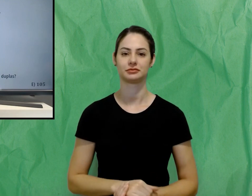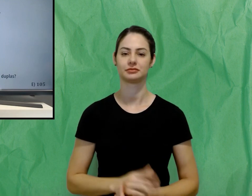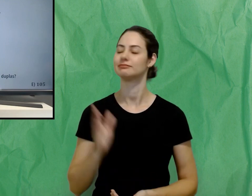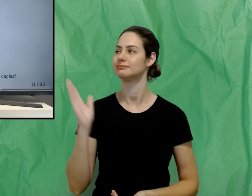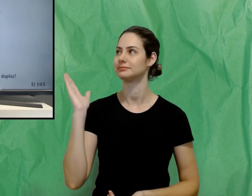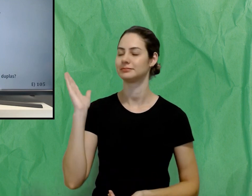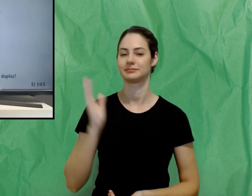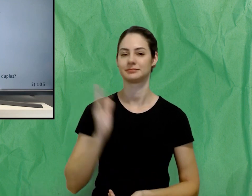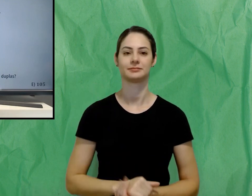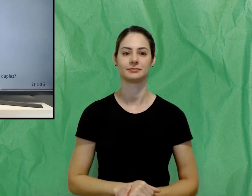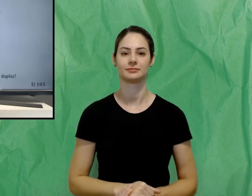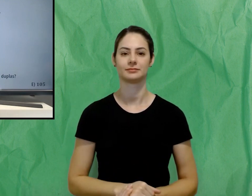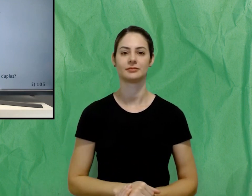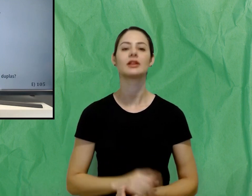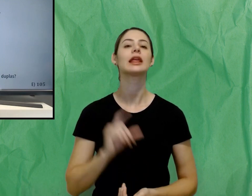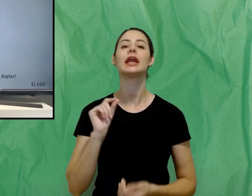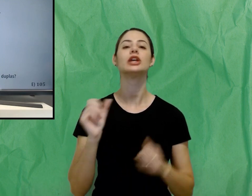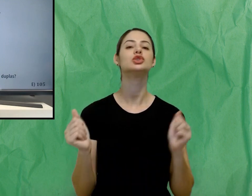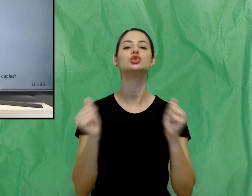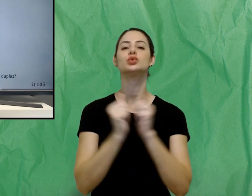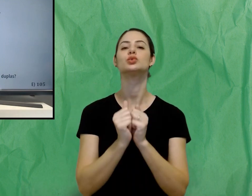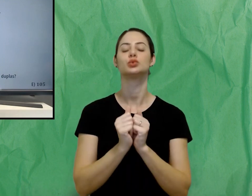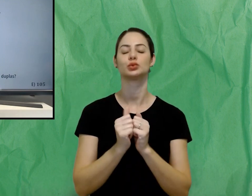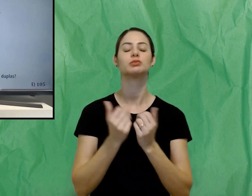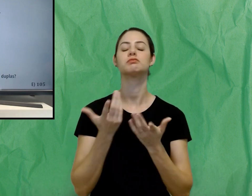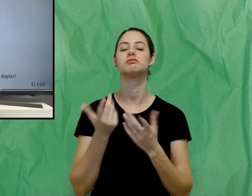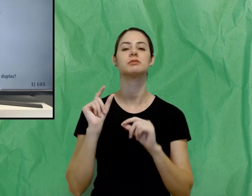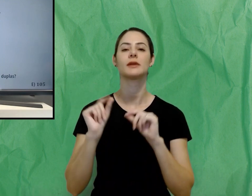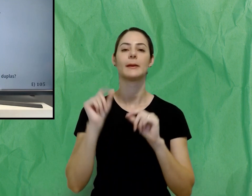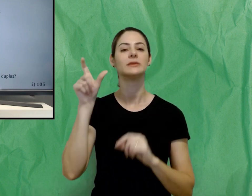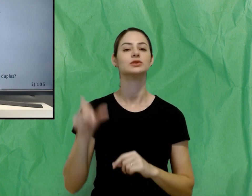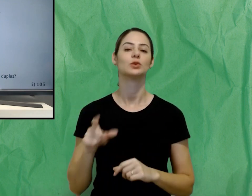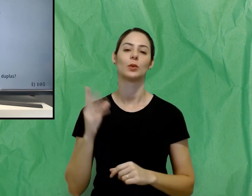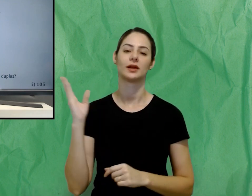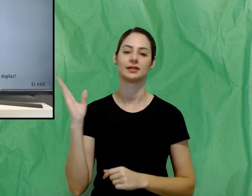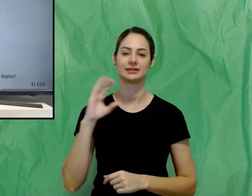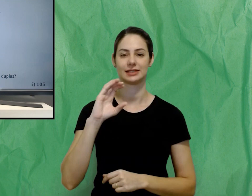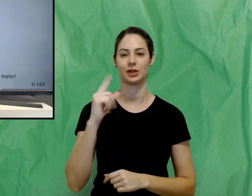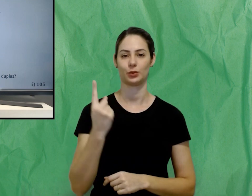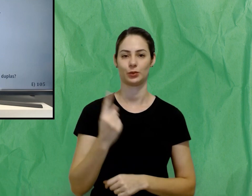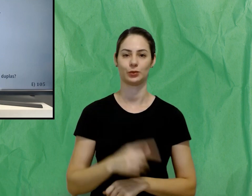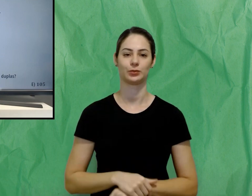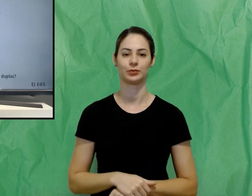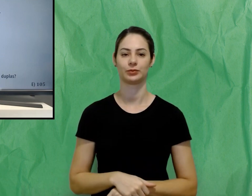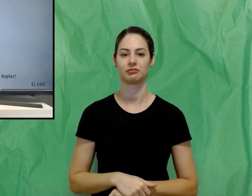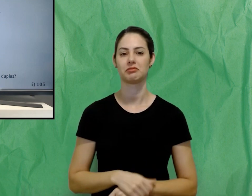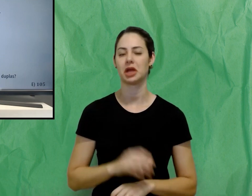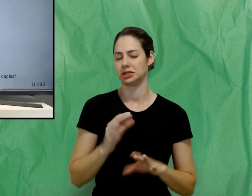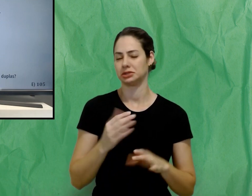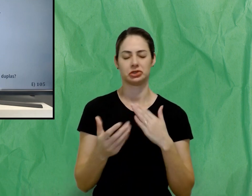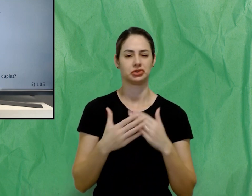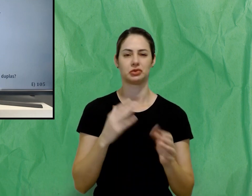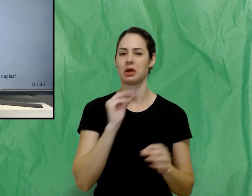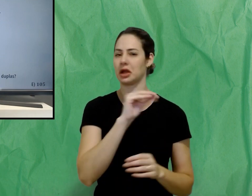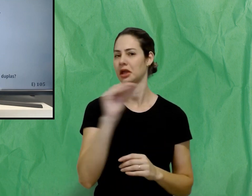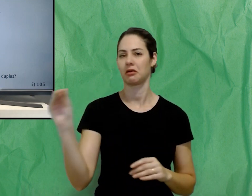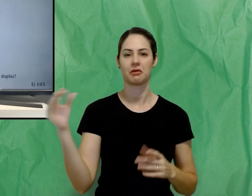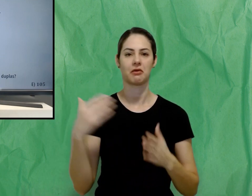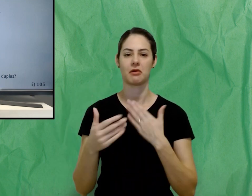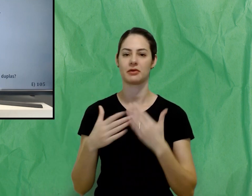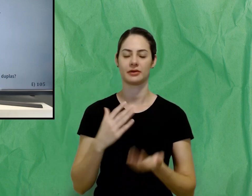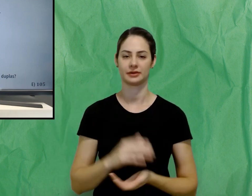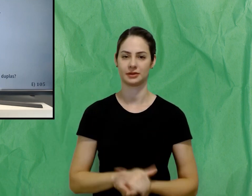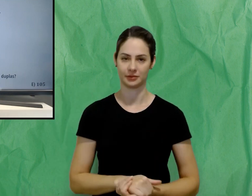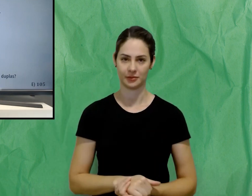pensar quem vai ficar com ele. Mas antes de ele entrar, ele poderia entrar em qualquer uma dessas e isso configura uma